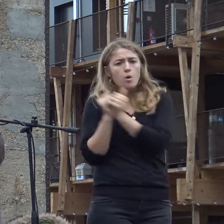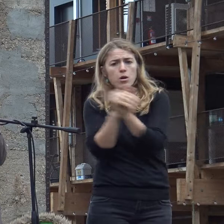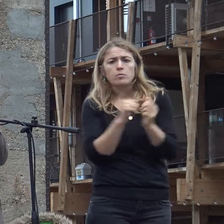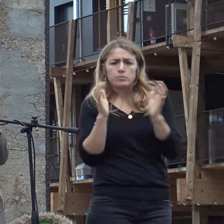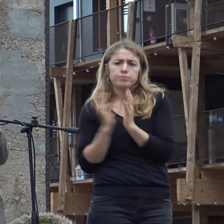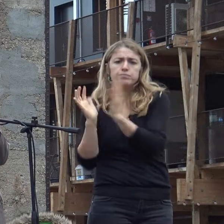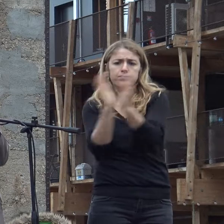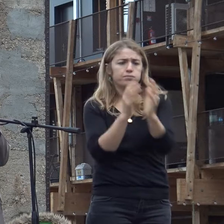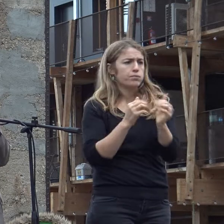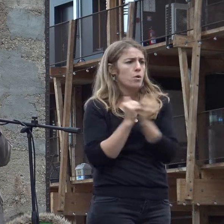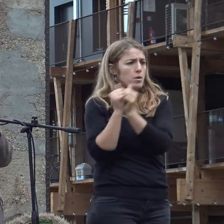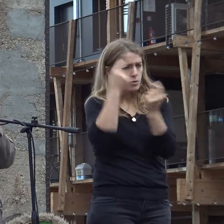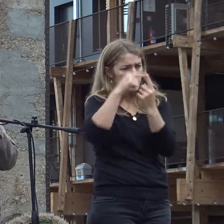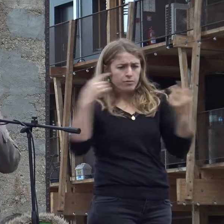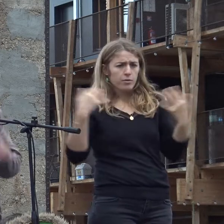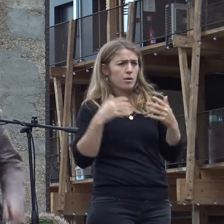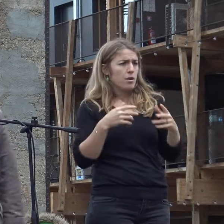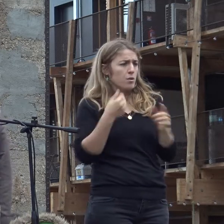et se rassemblent pour une convergence.